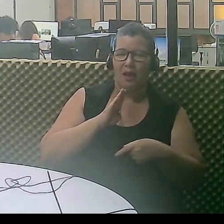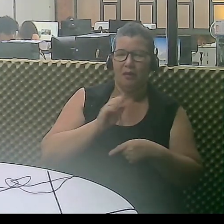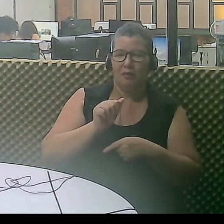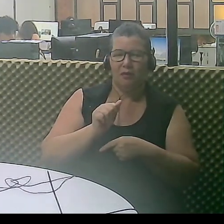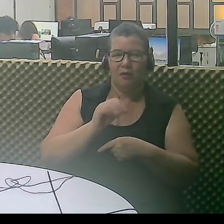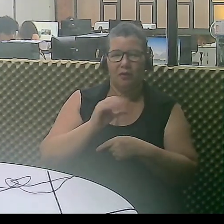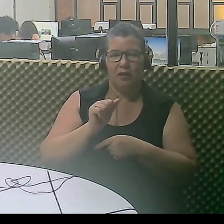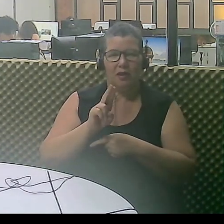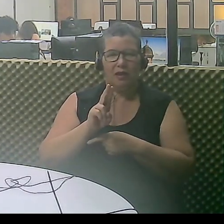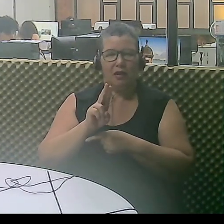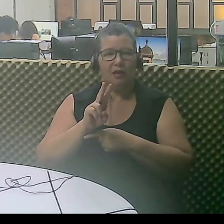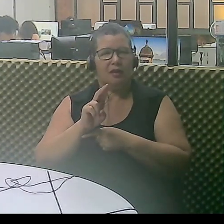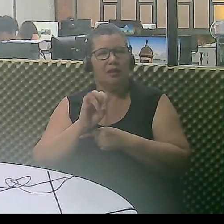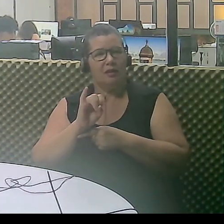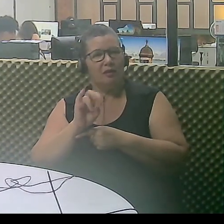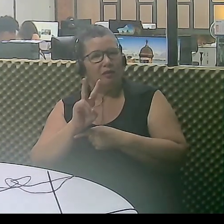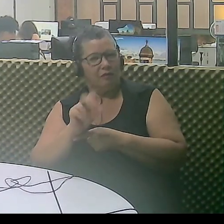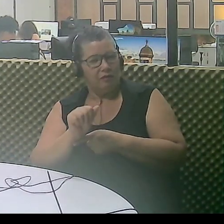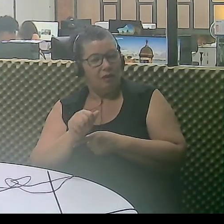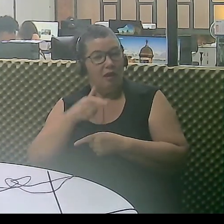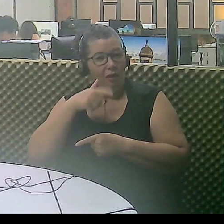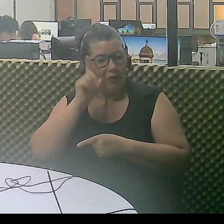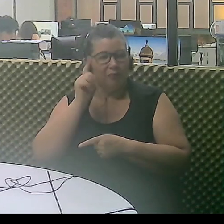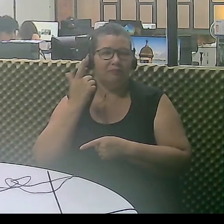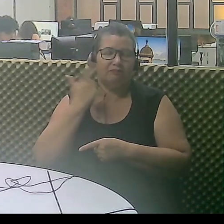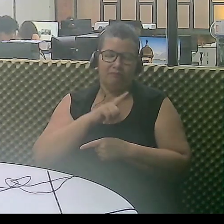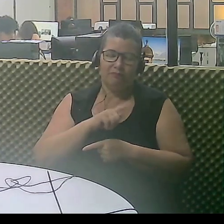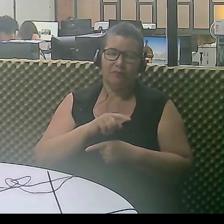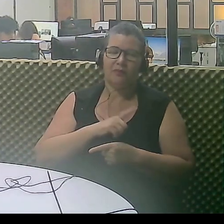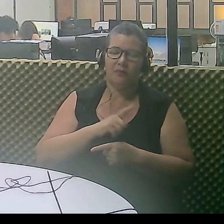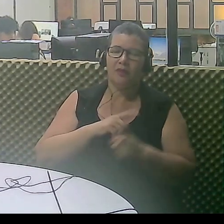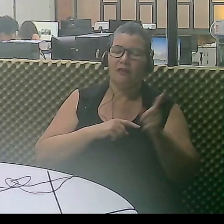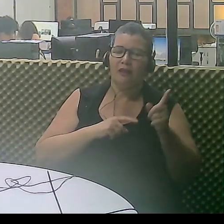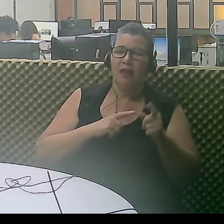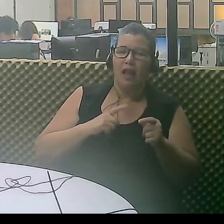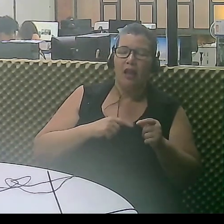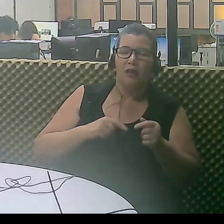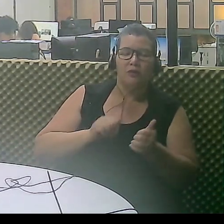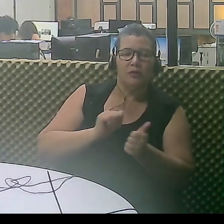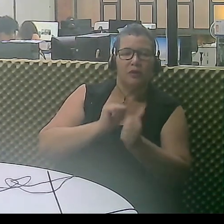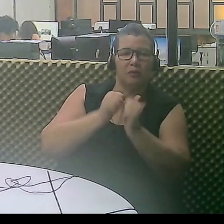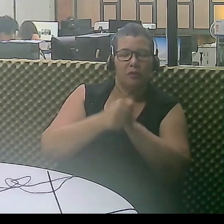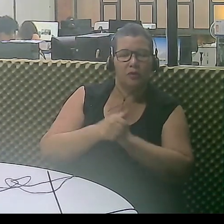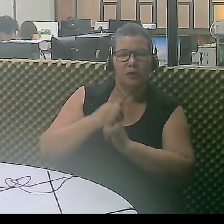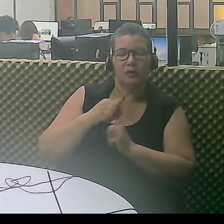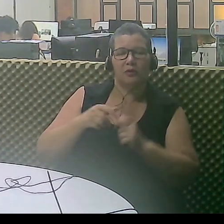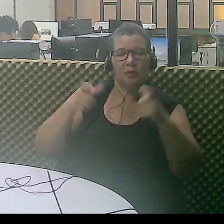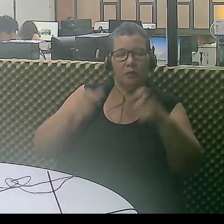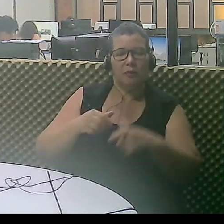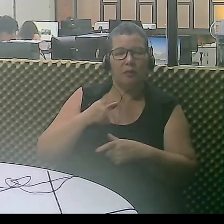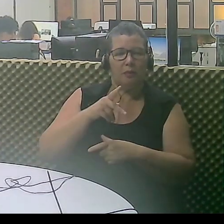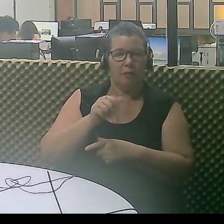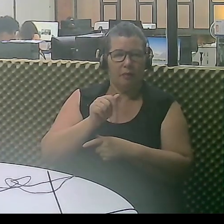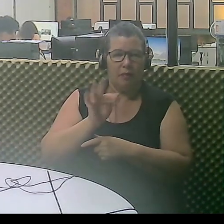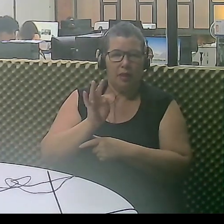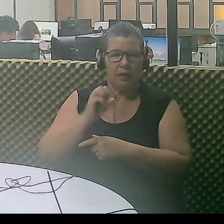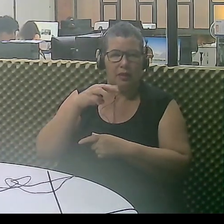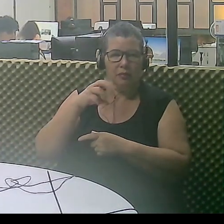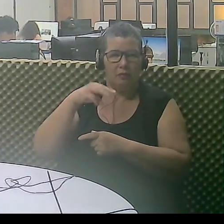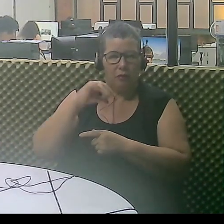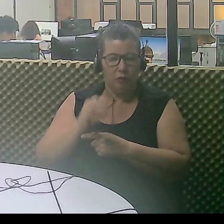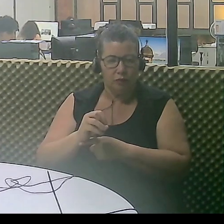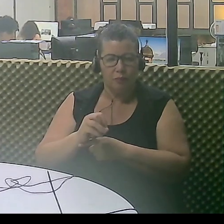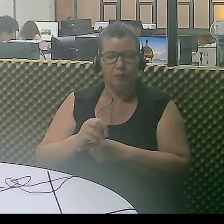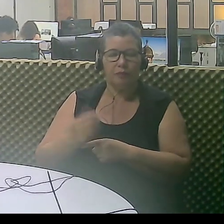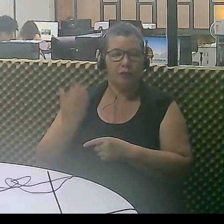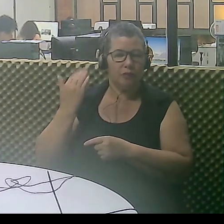ontem, pela semifinal da competição. Os jogos aconteceram no Poliesportivo Patrimônio. No início do mês, a Futel Praia Clube